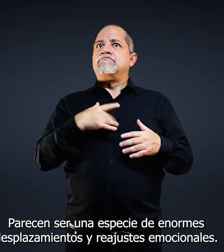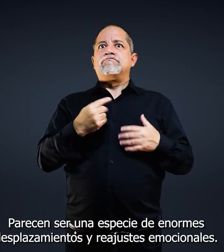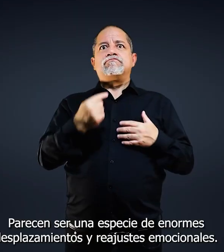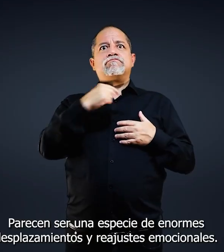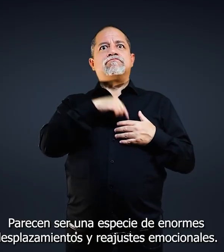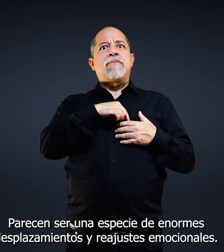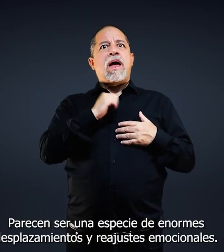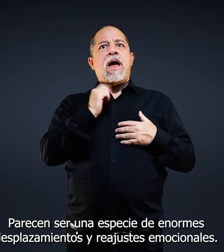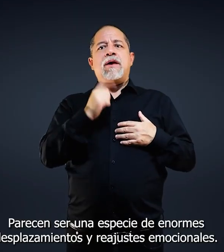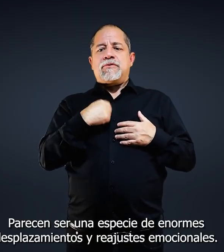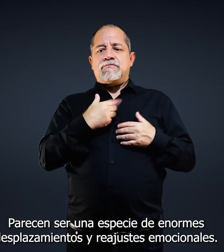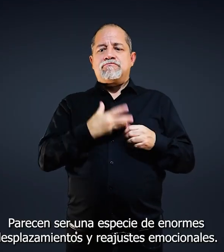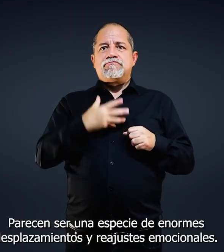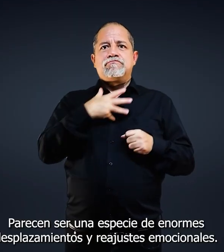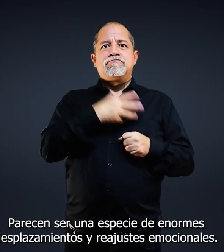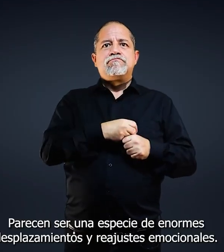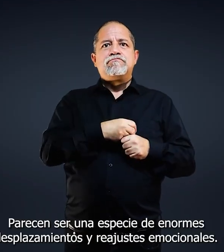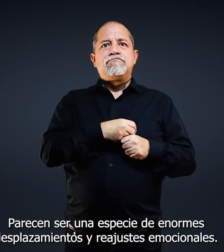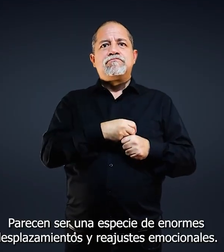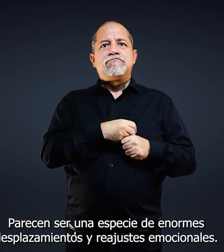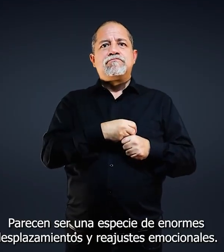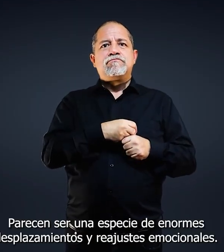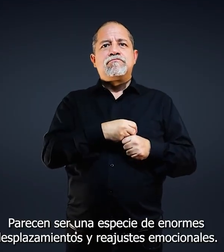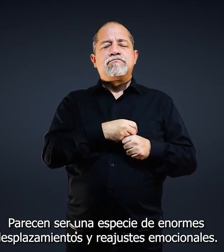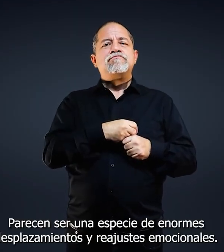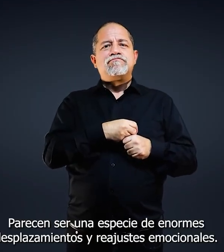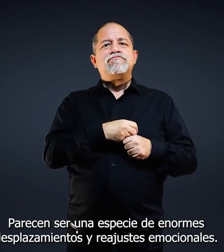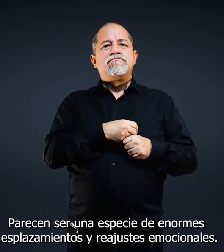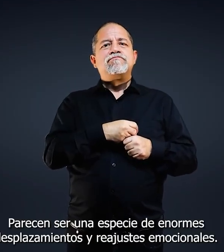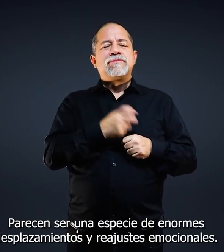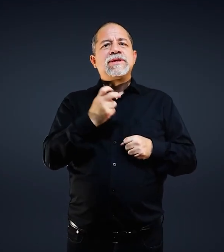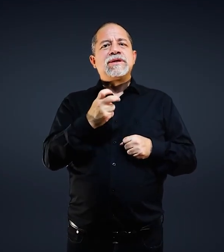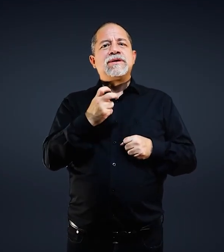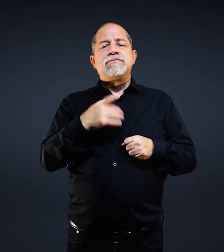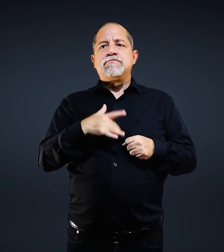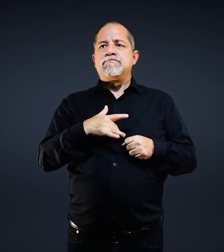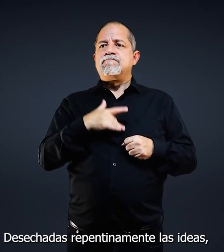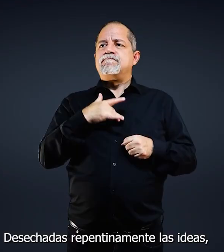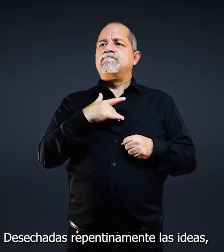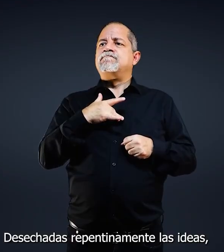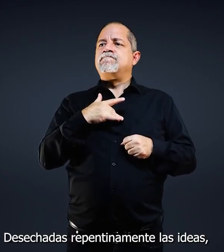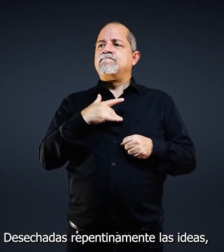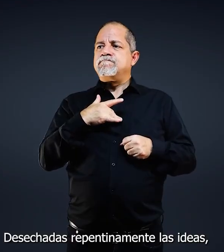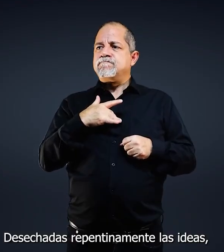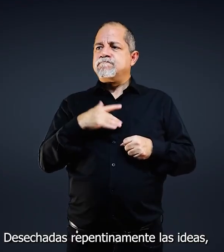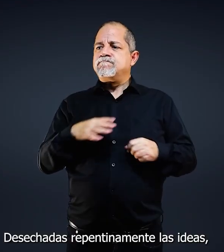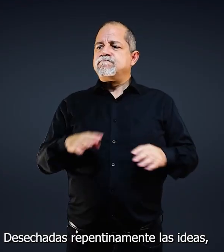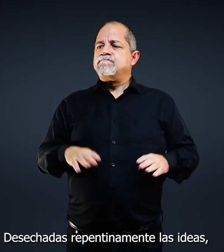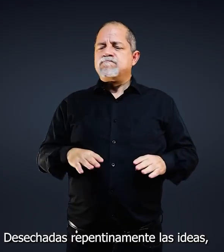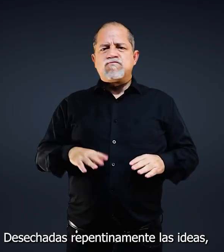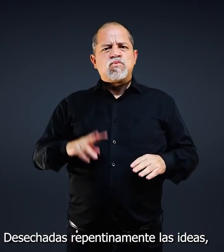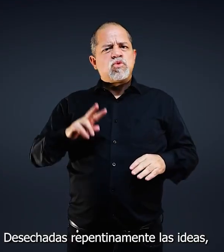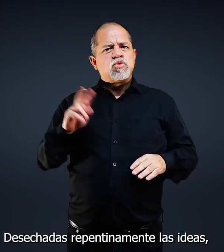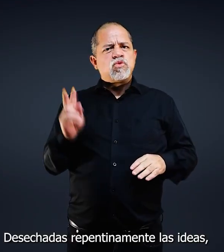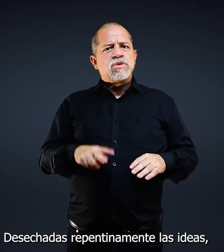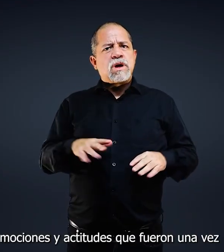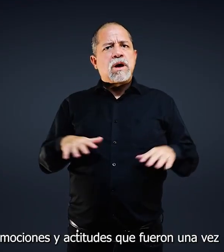una especie de enormes desplazamientos y reajustes emocionales, desechadas repentinamente las ideas,